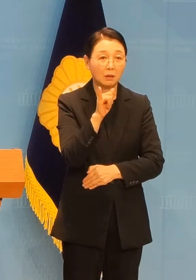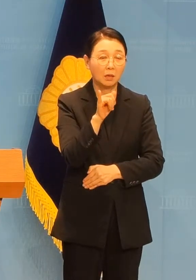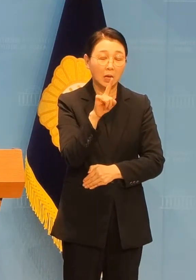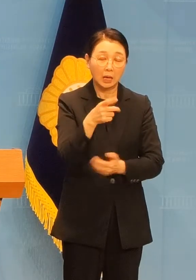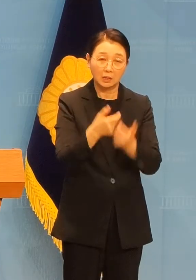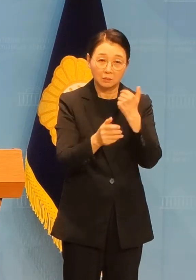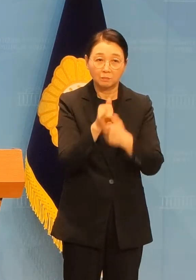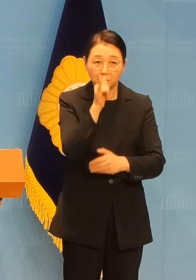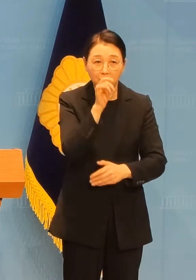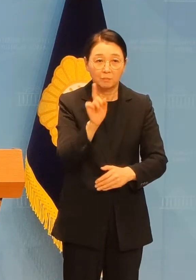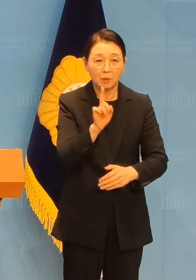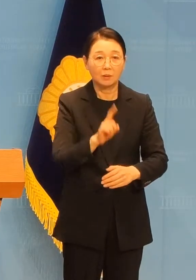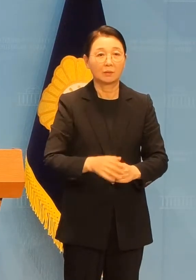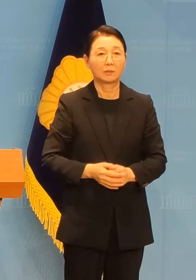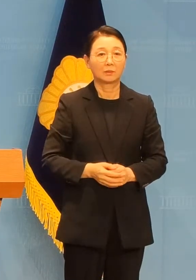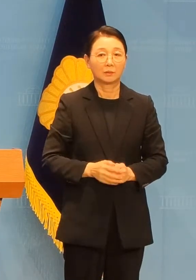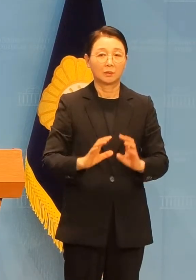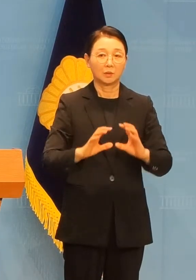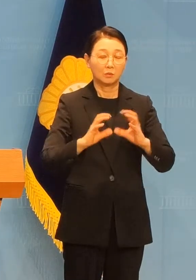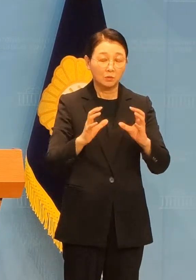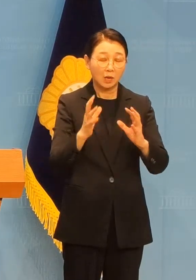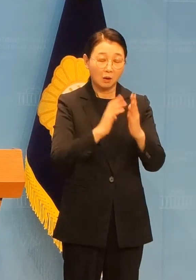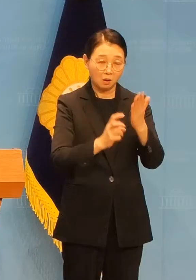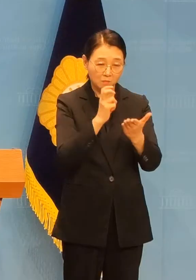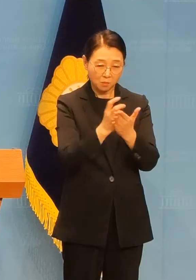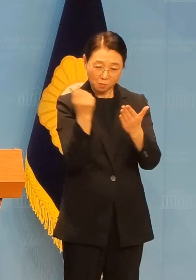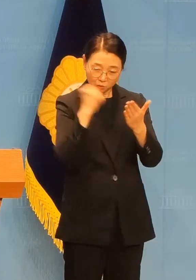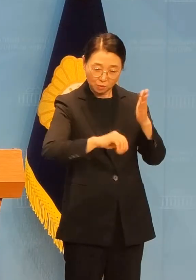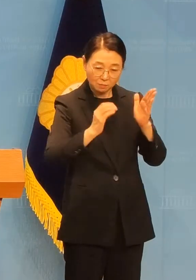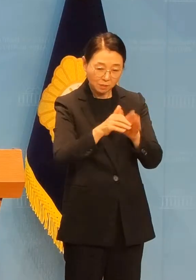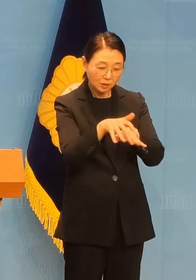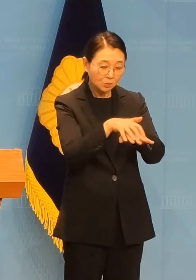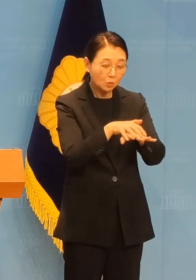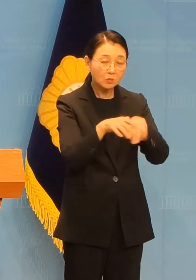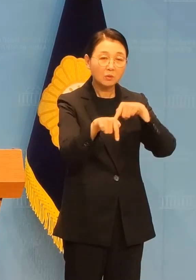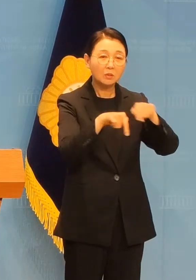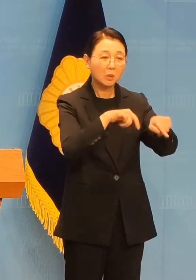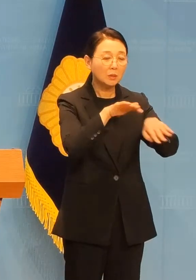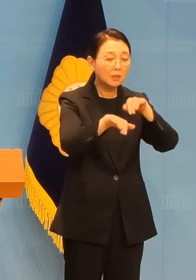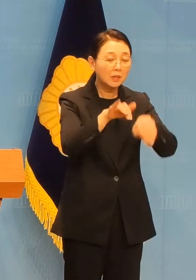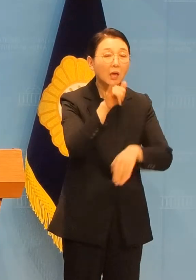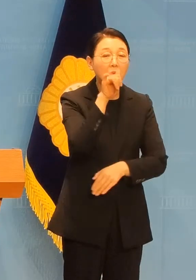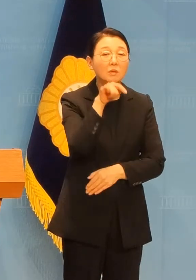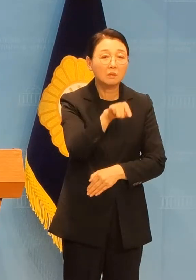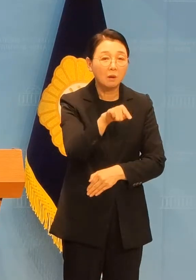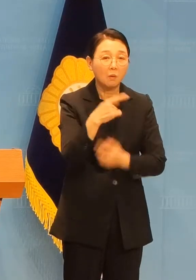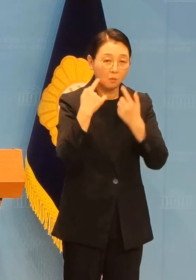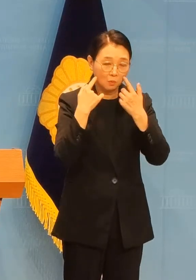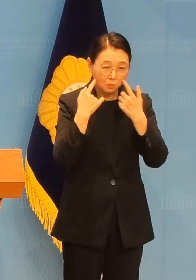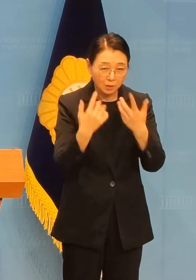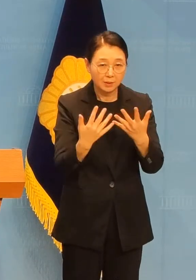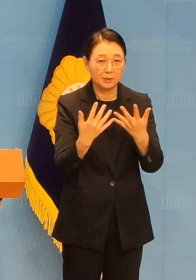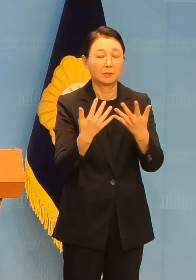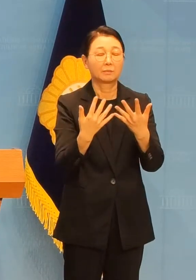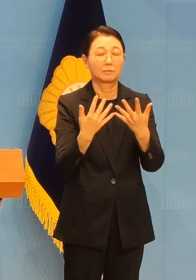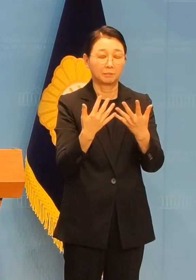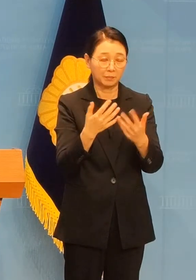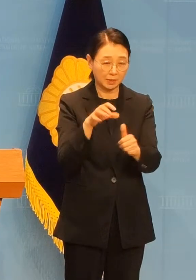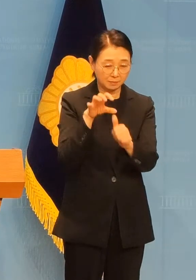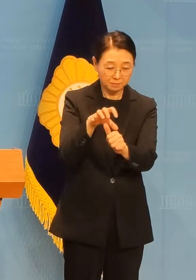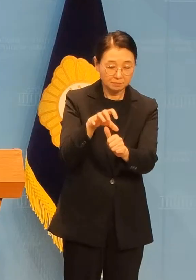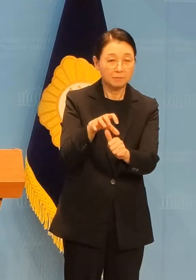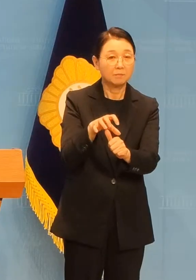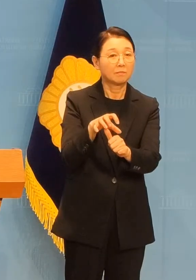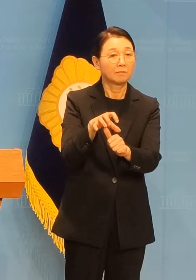딜레마에 직면합니다. 국가는 헌법을 위반하는 조직적 정치 개입을 분명히 제어해야